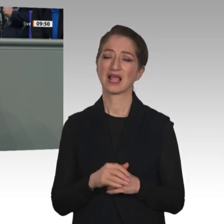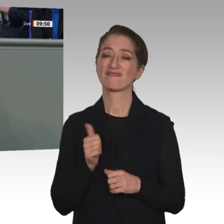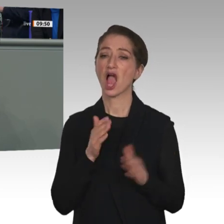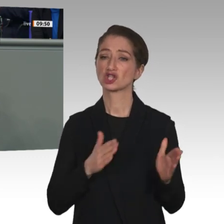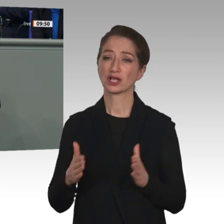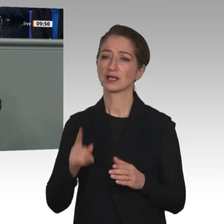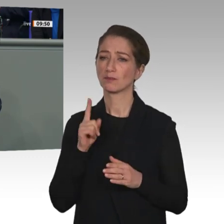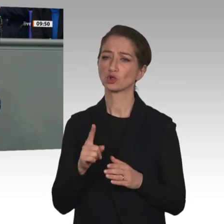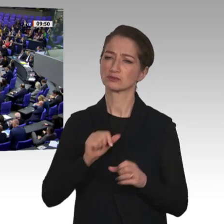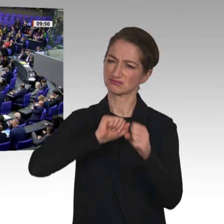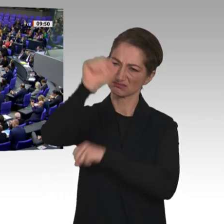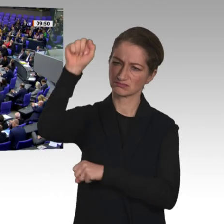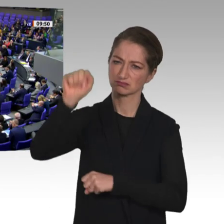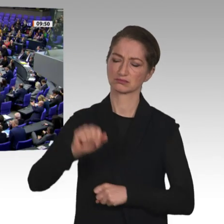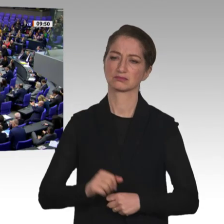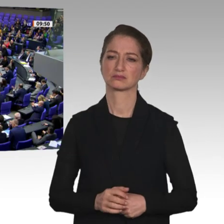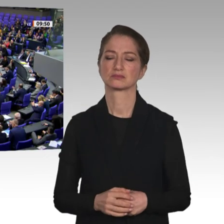Anständigen.